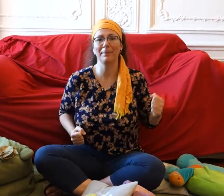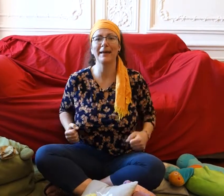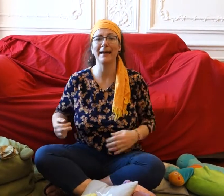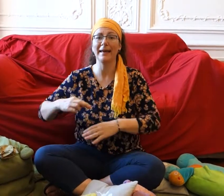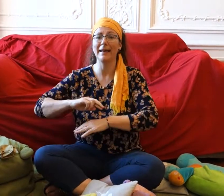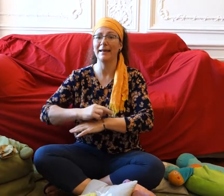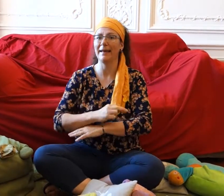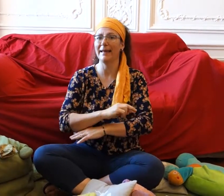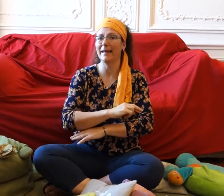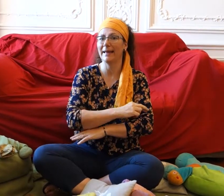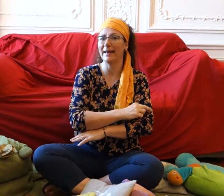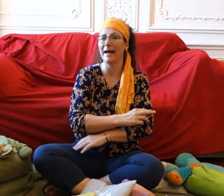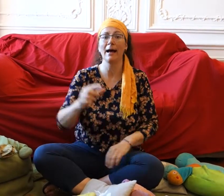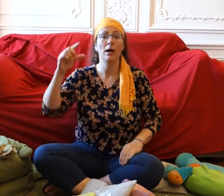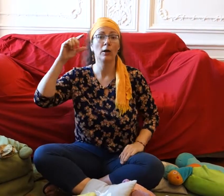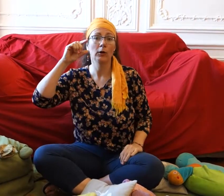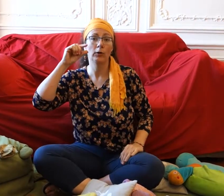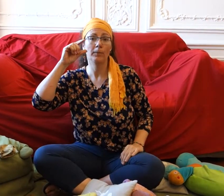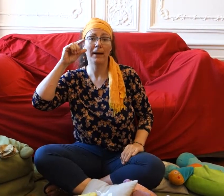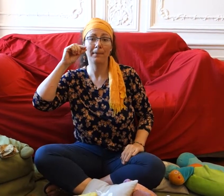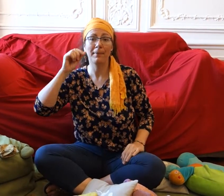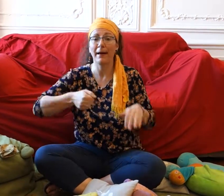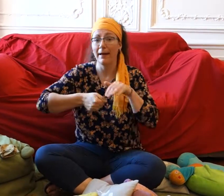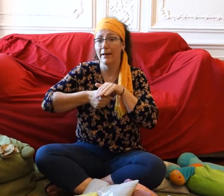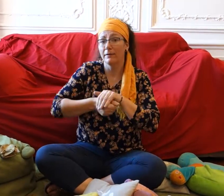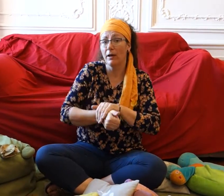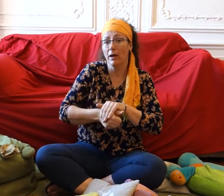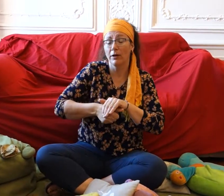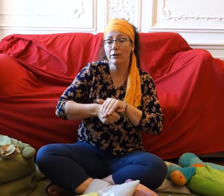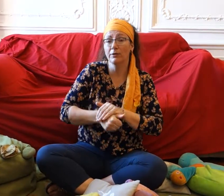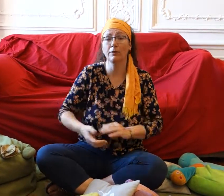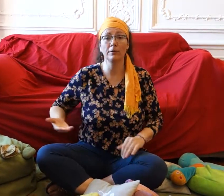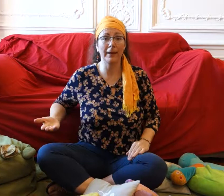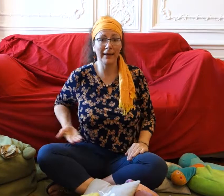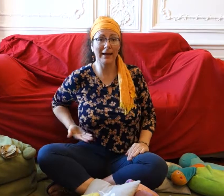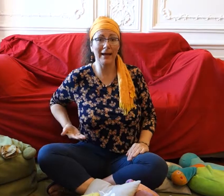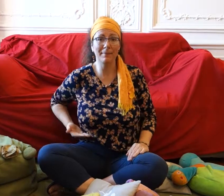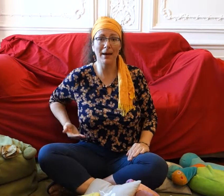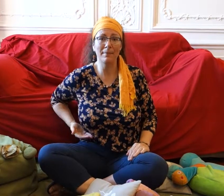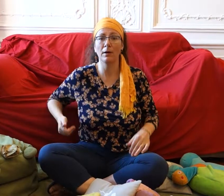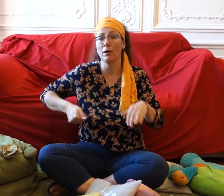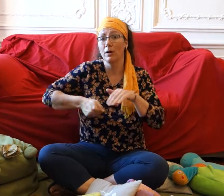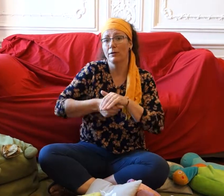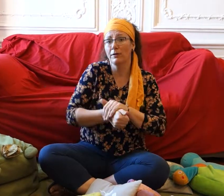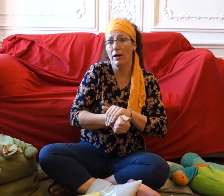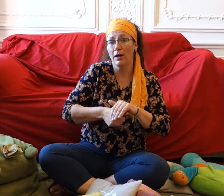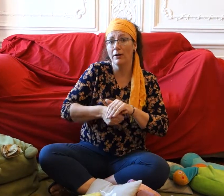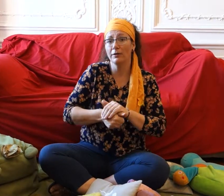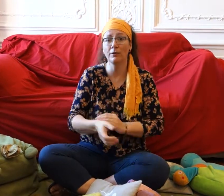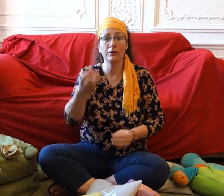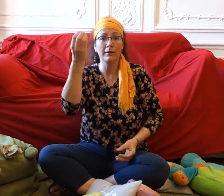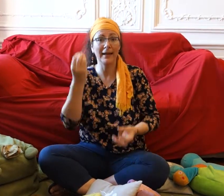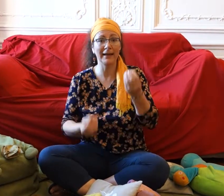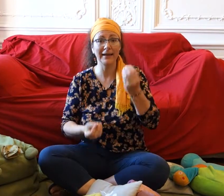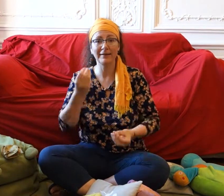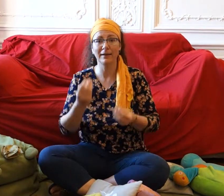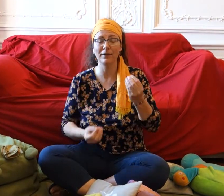après les rats. Le papa tortue et la maman tortue et les